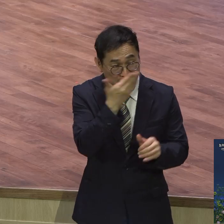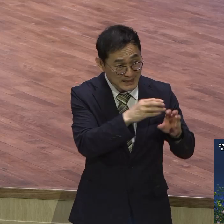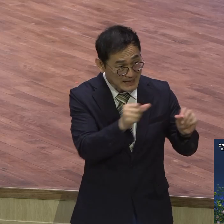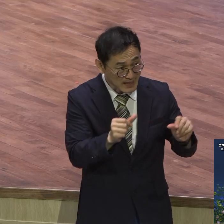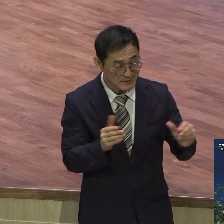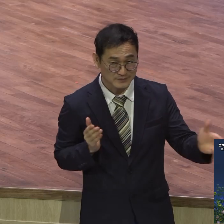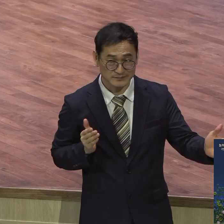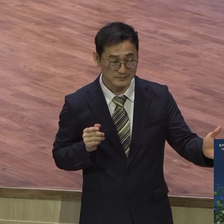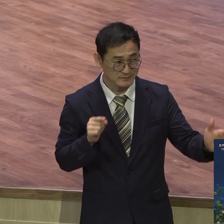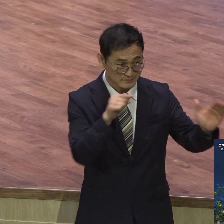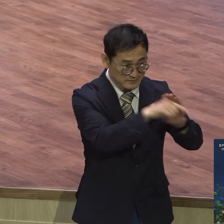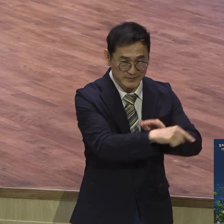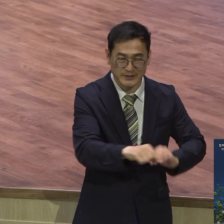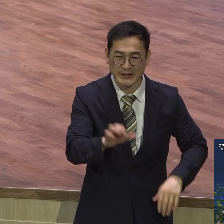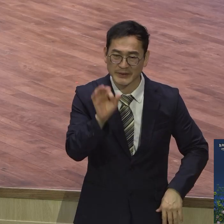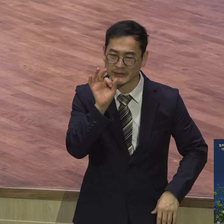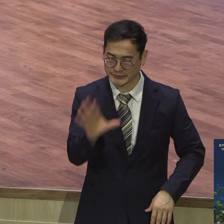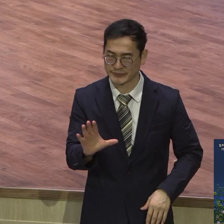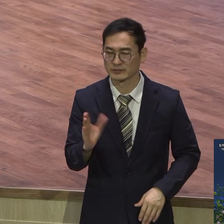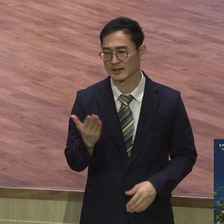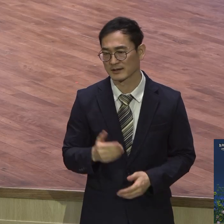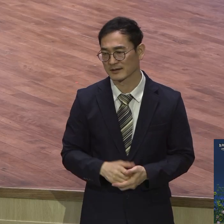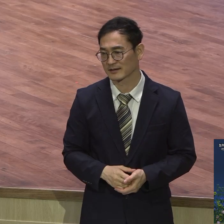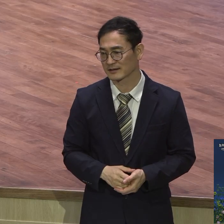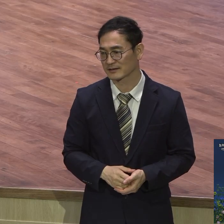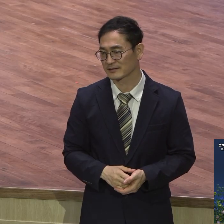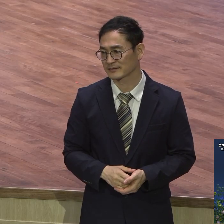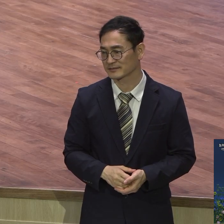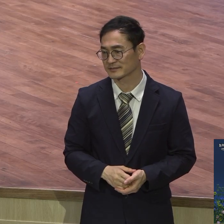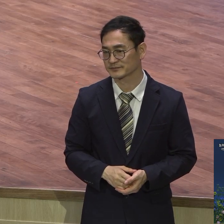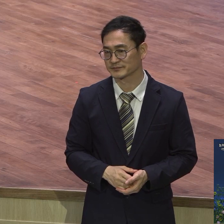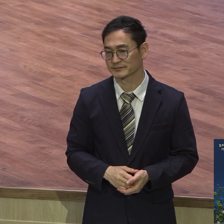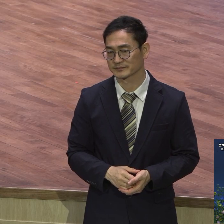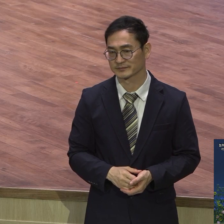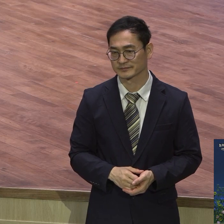입성을 하지 못하게 되는 꼴이 생겼어요.